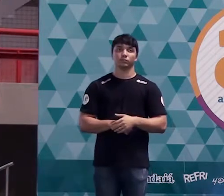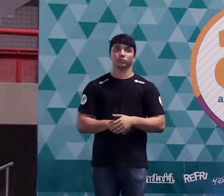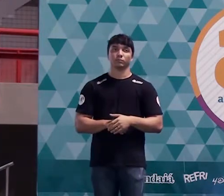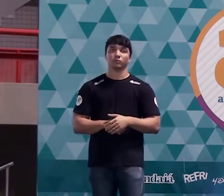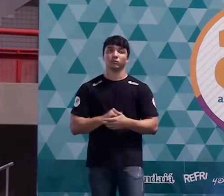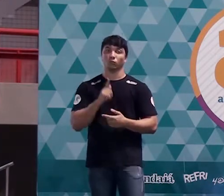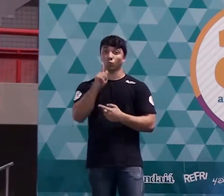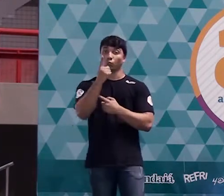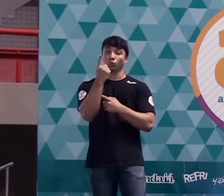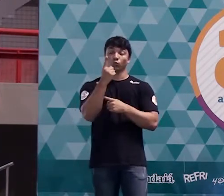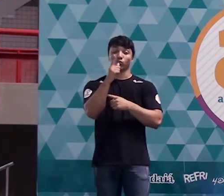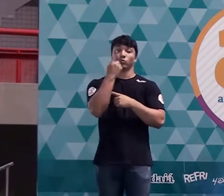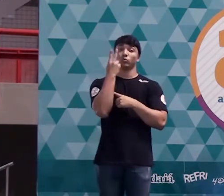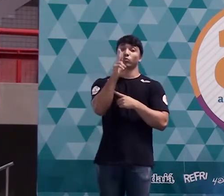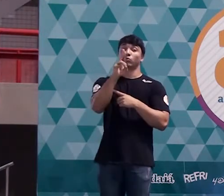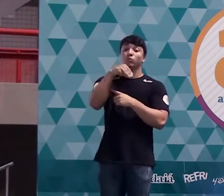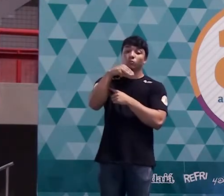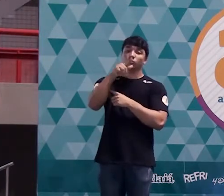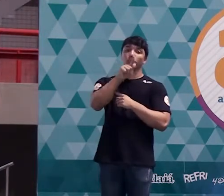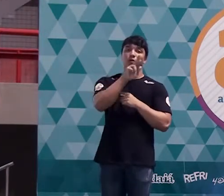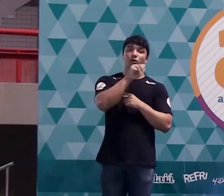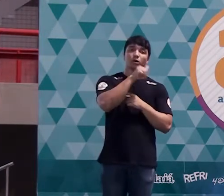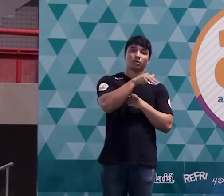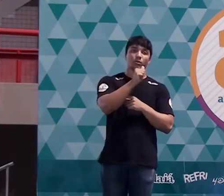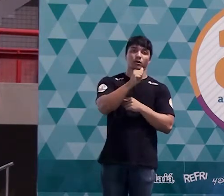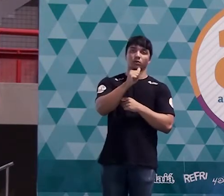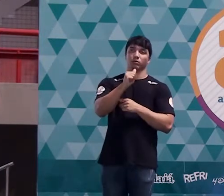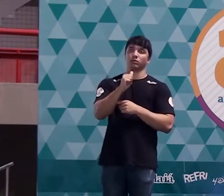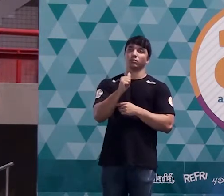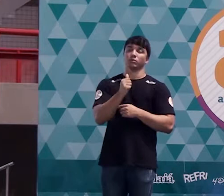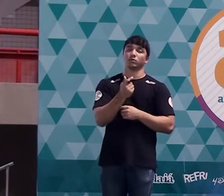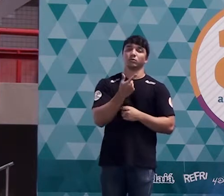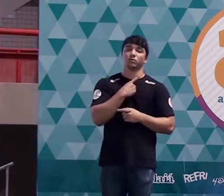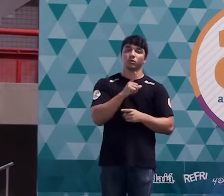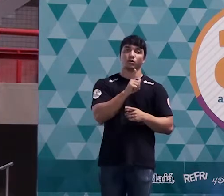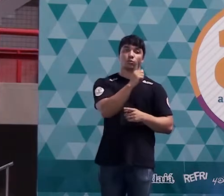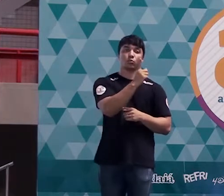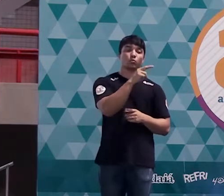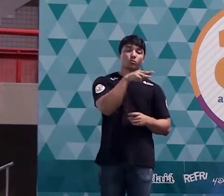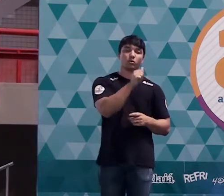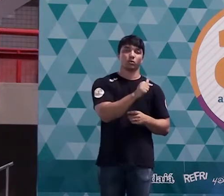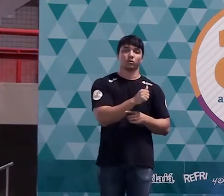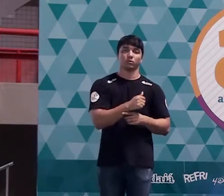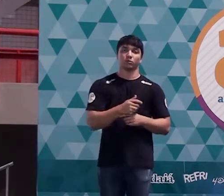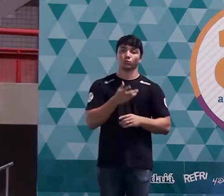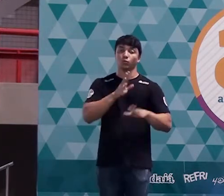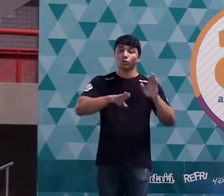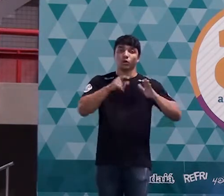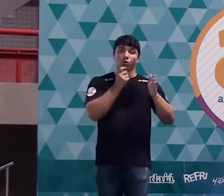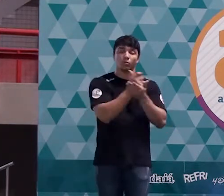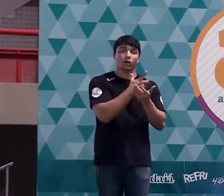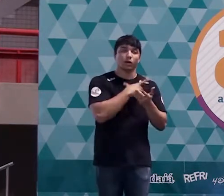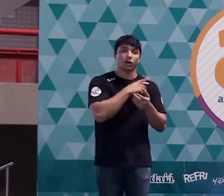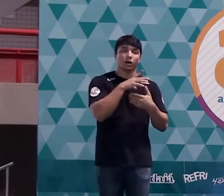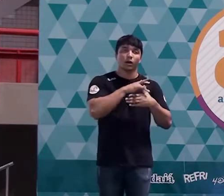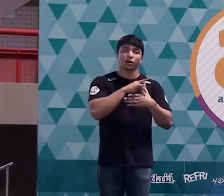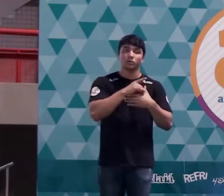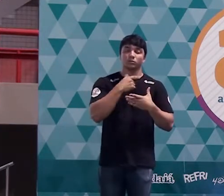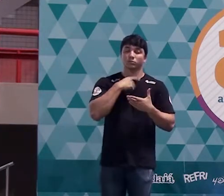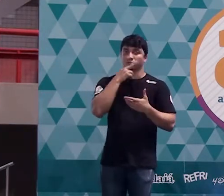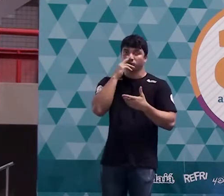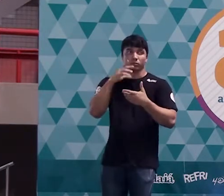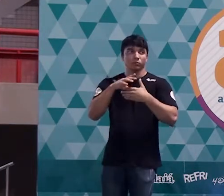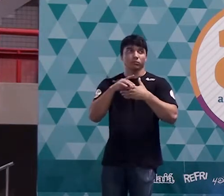O certo é 1 grama. Cuidado quando for comprar carne, presunto, queijo